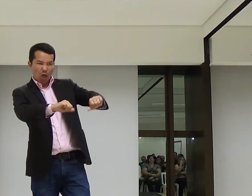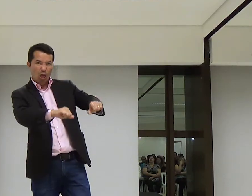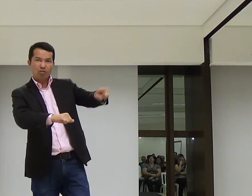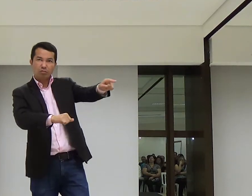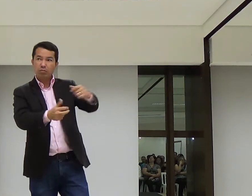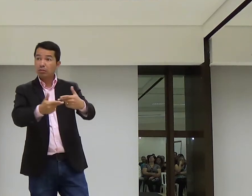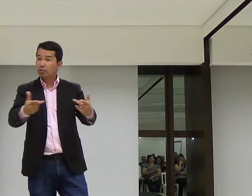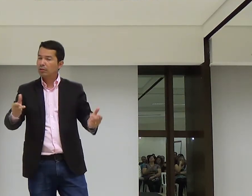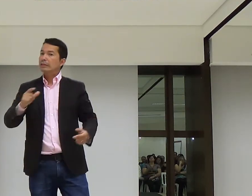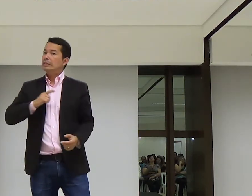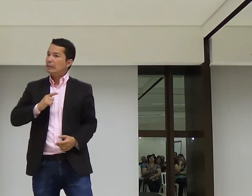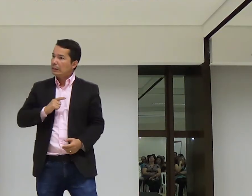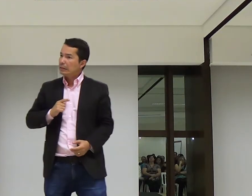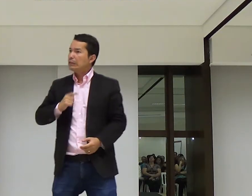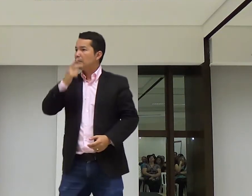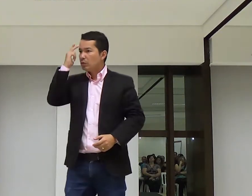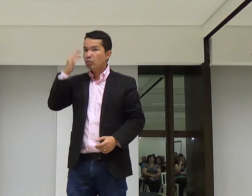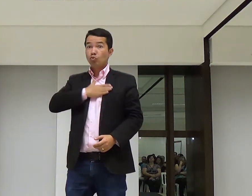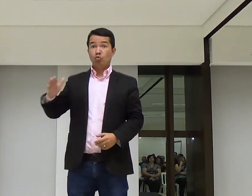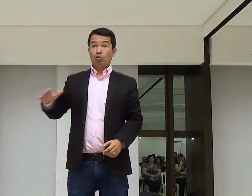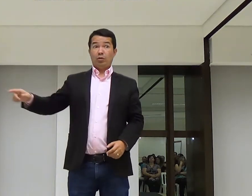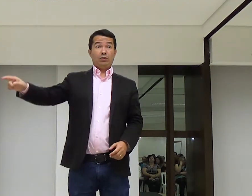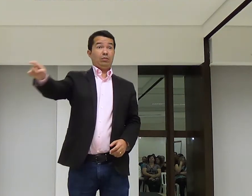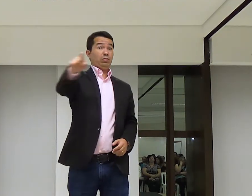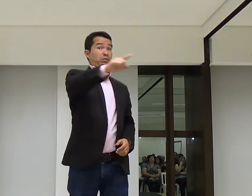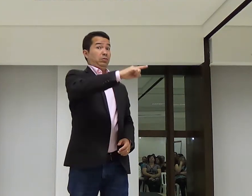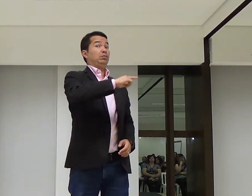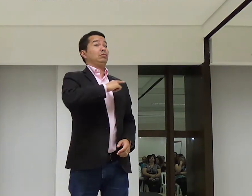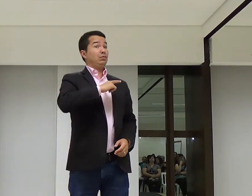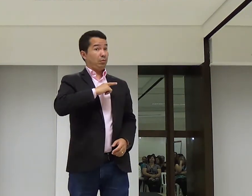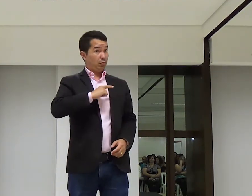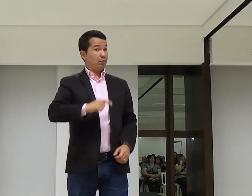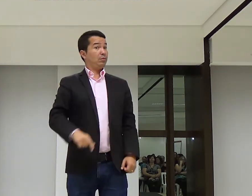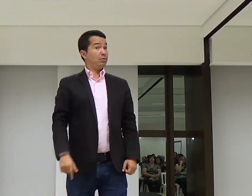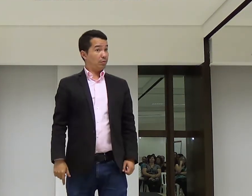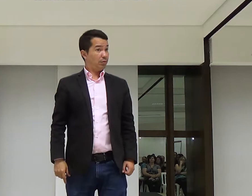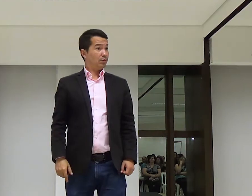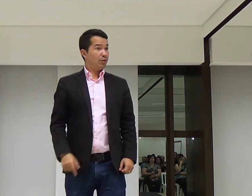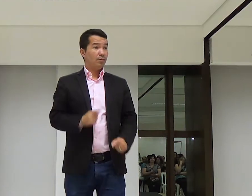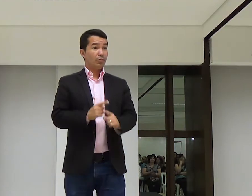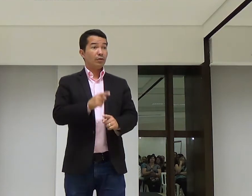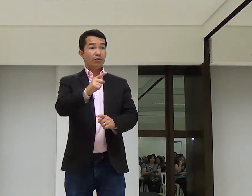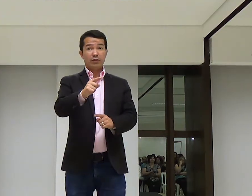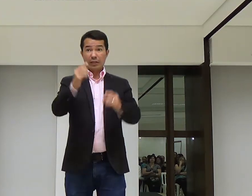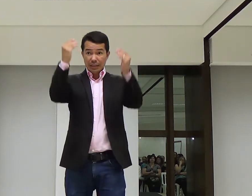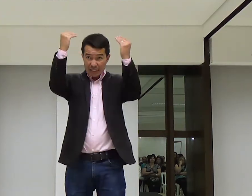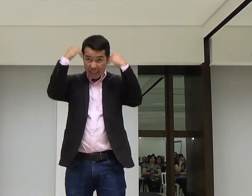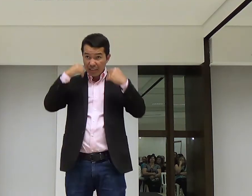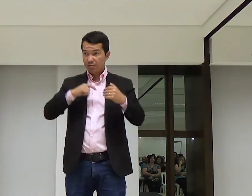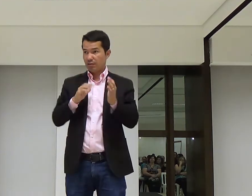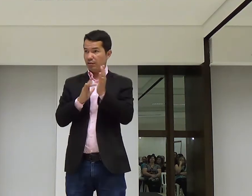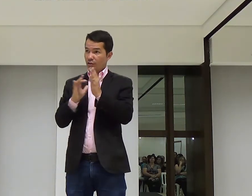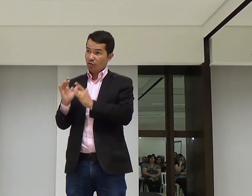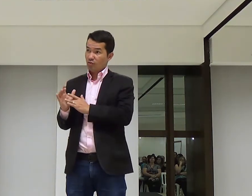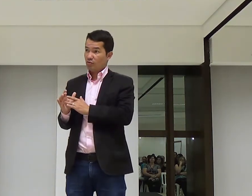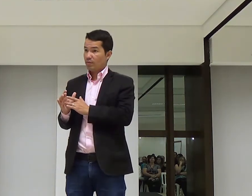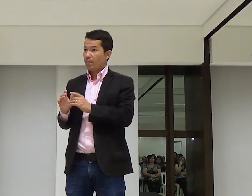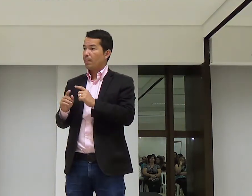crente. Zombam de crente, não gostam de você. Tem pessoas que não gostam, porque dentro